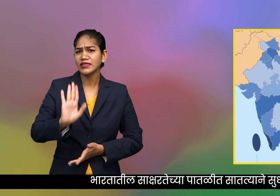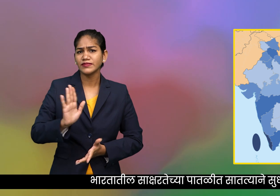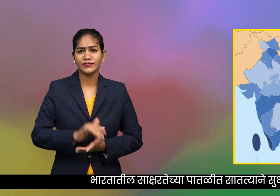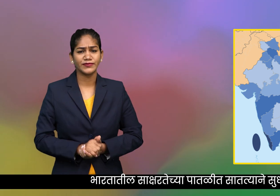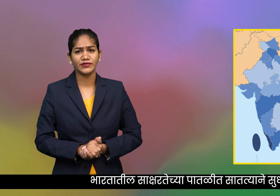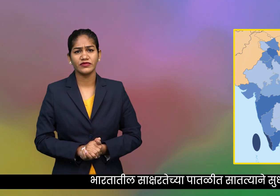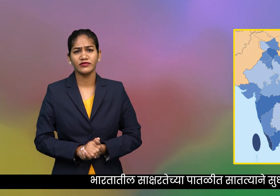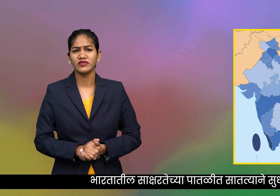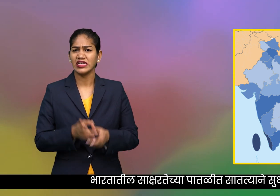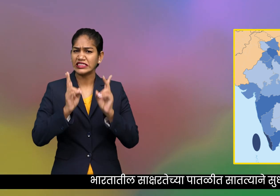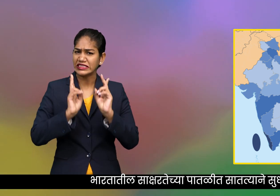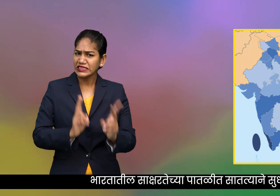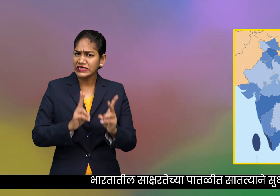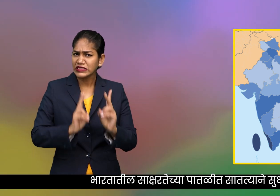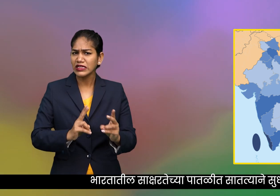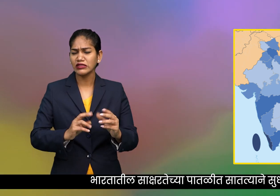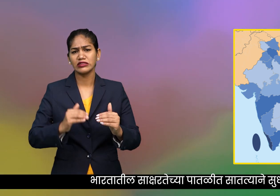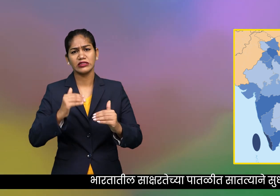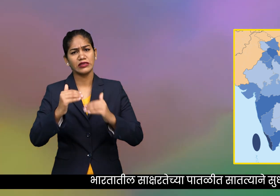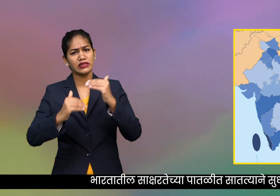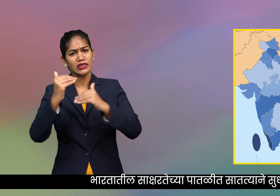भारतातील साक्षरतेच्या पातळीत सातत्यानं सुधारणा होत आहे.